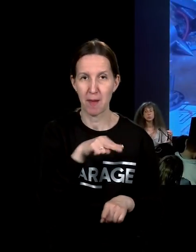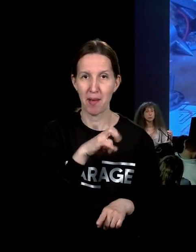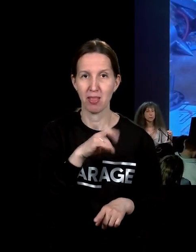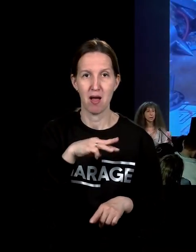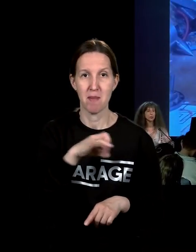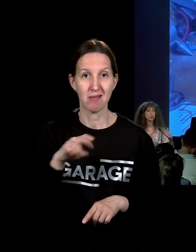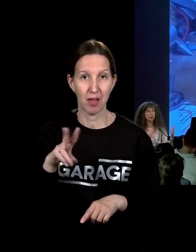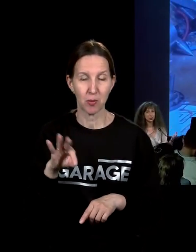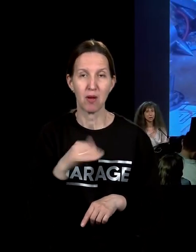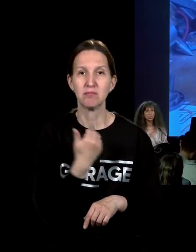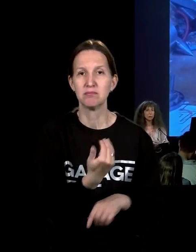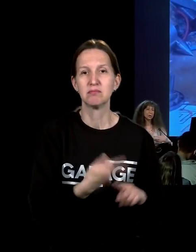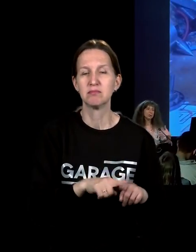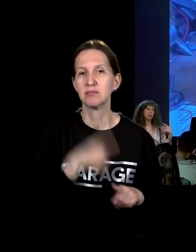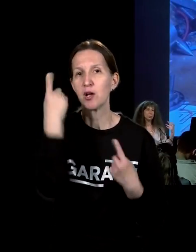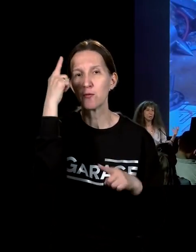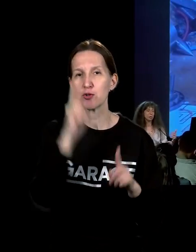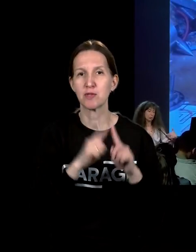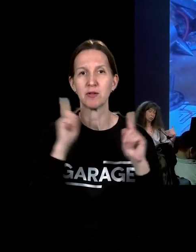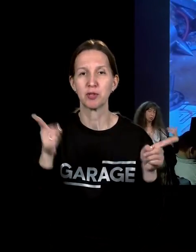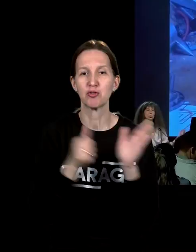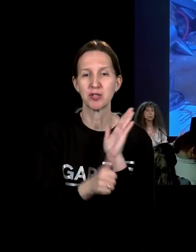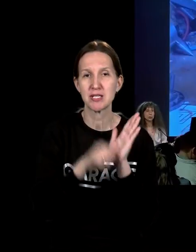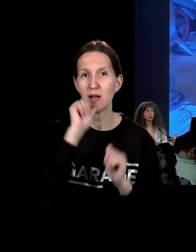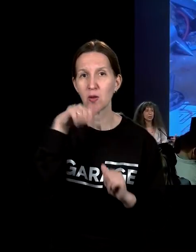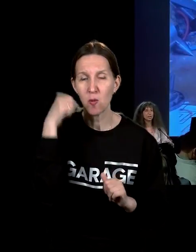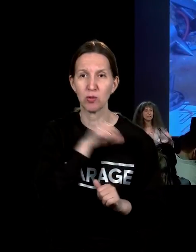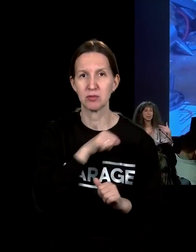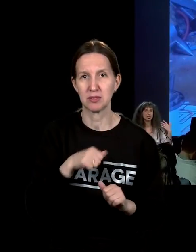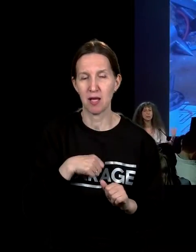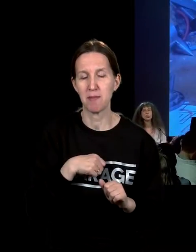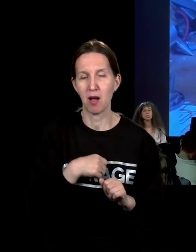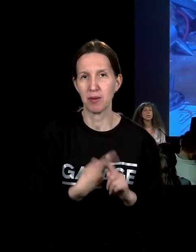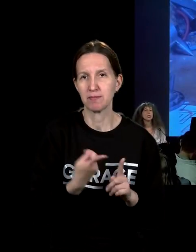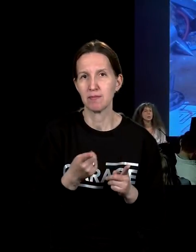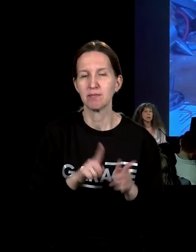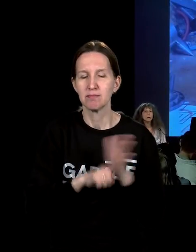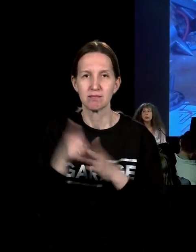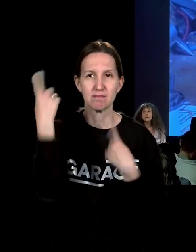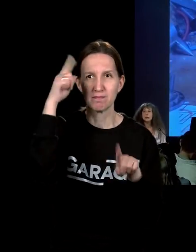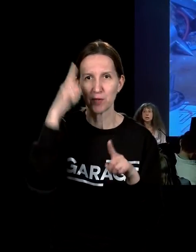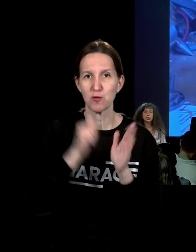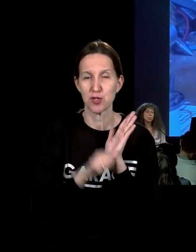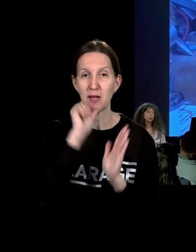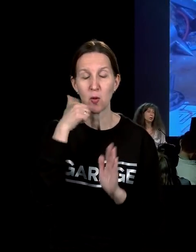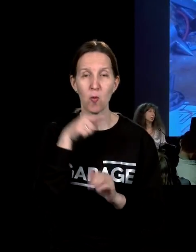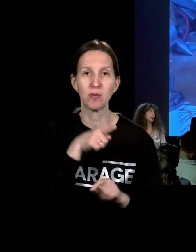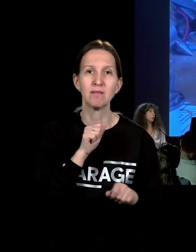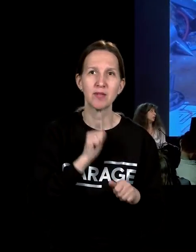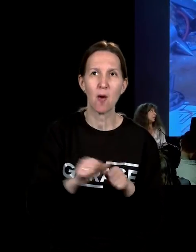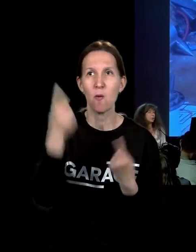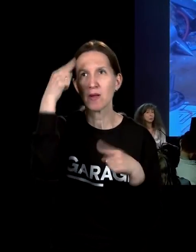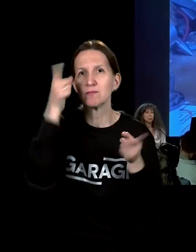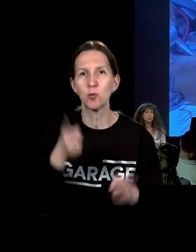он, это 60-е годы, это самое, он родом из 60-х, это одно из самых утопических и наполненных